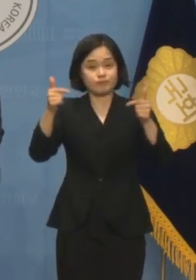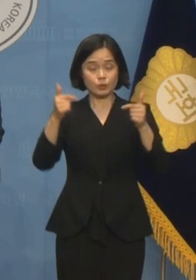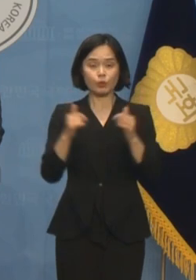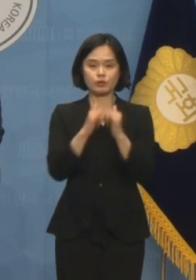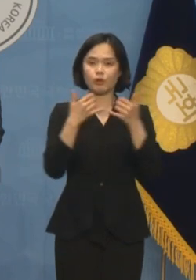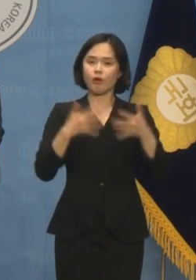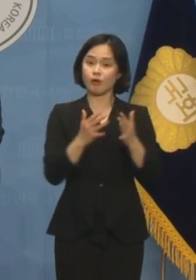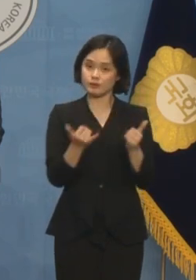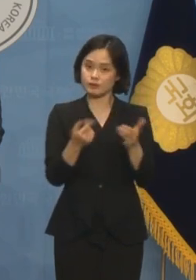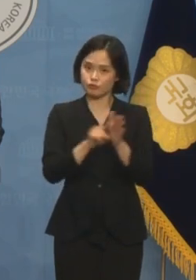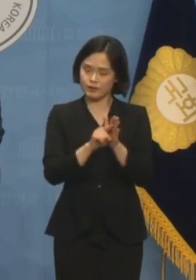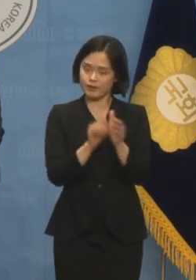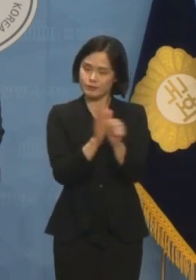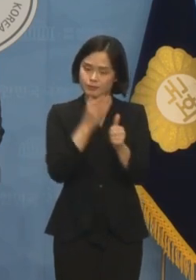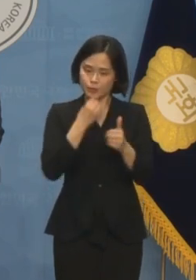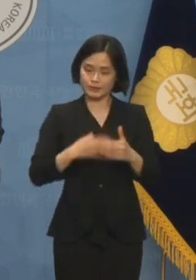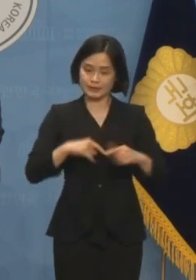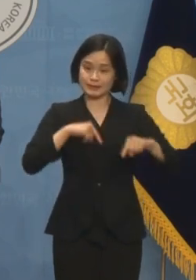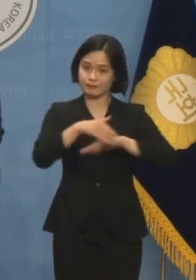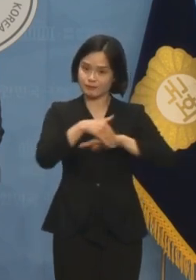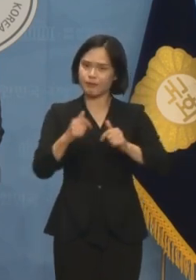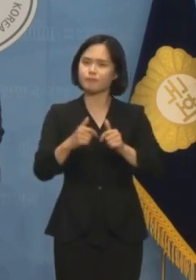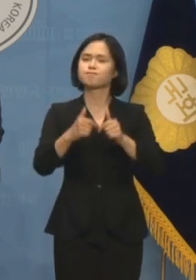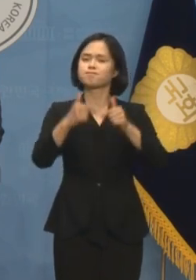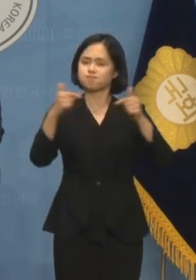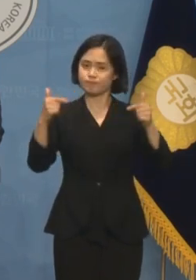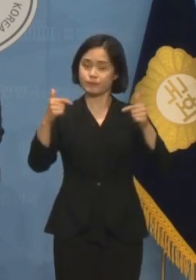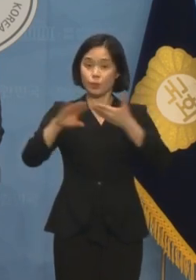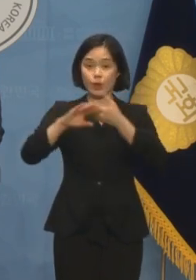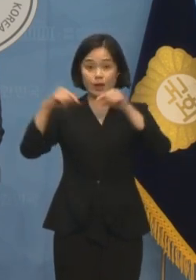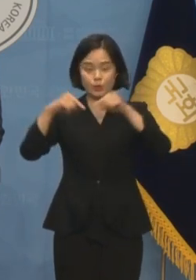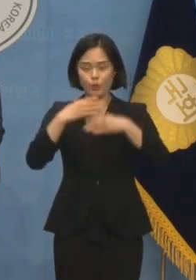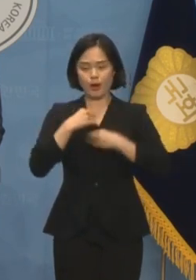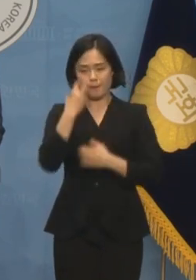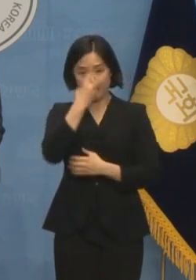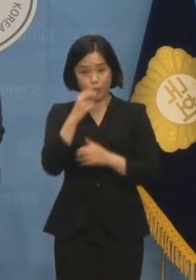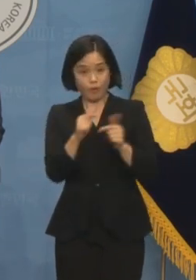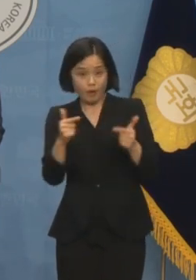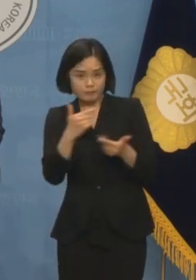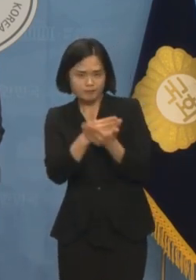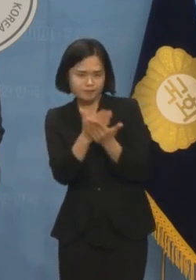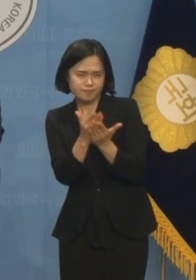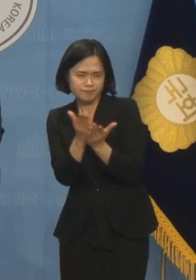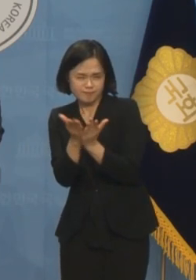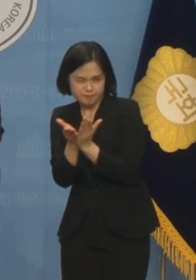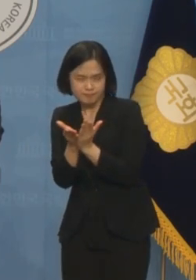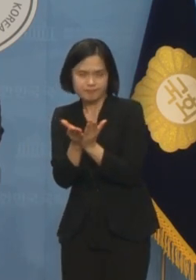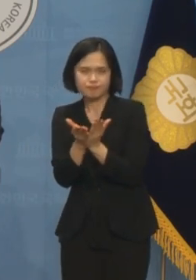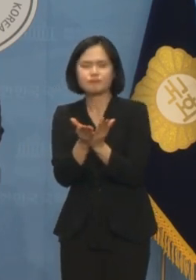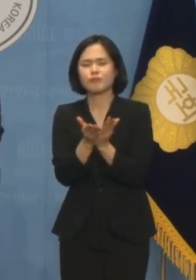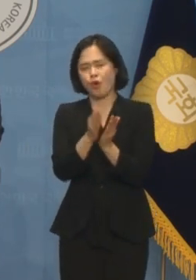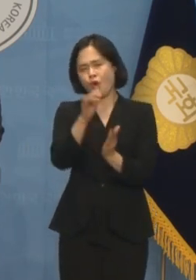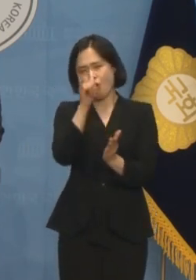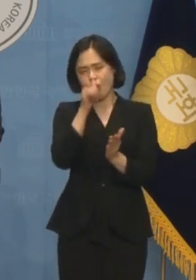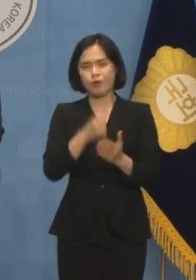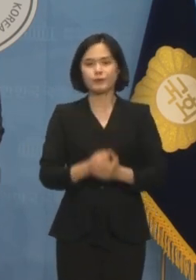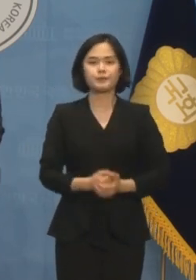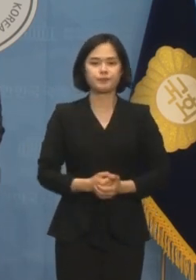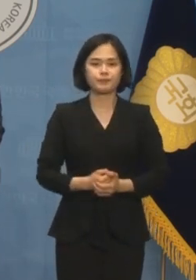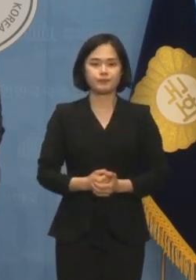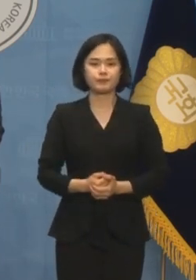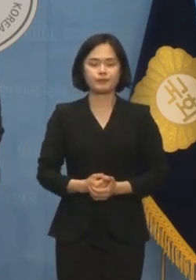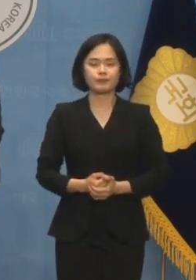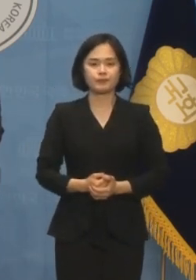확대, 외교 안보 문제, 물가 및 부동산 정책 등 의제가 산적해 있습니다.